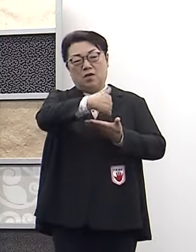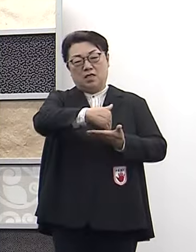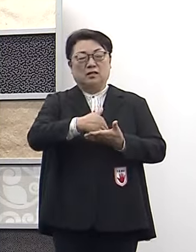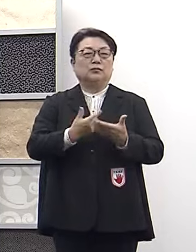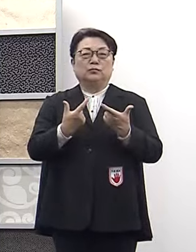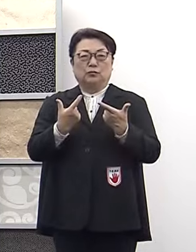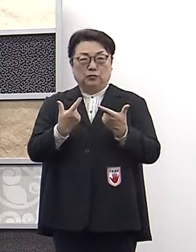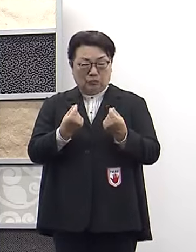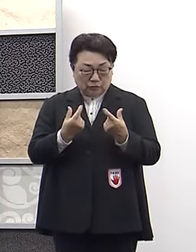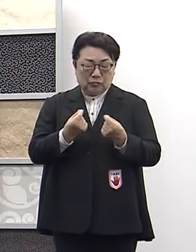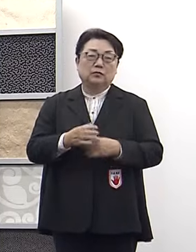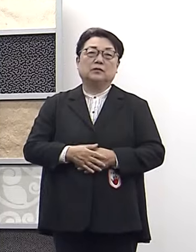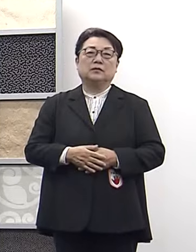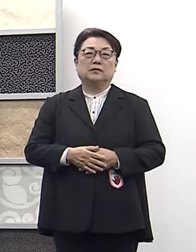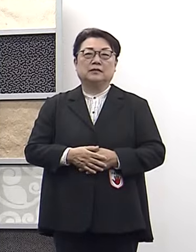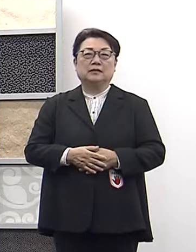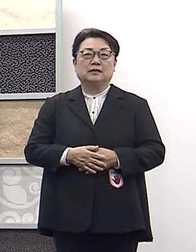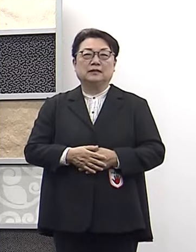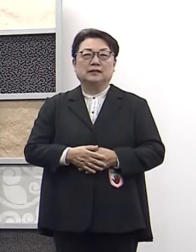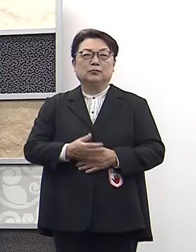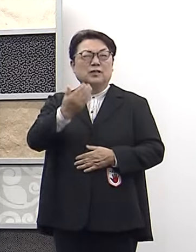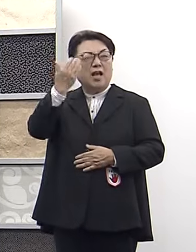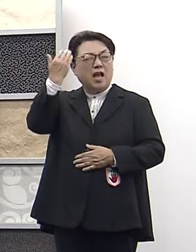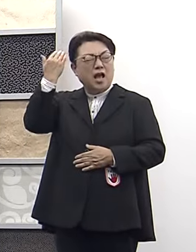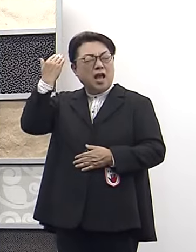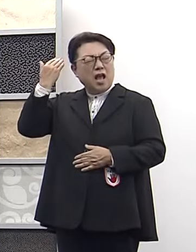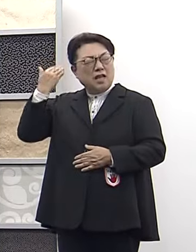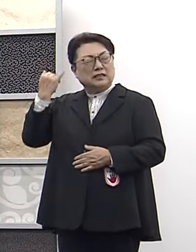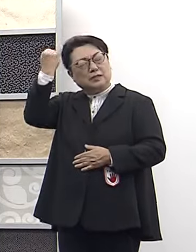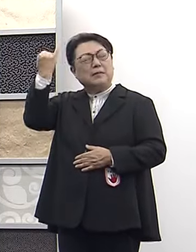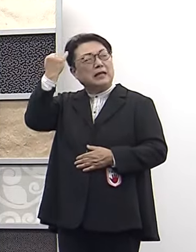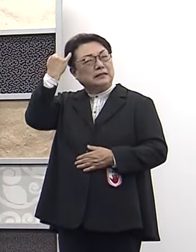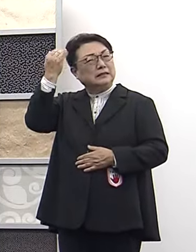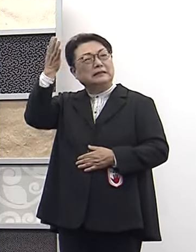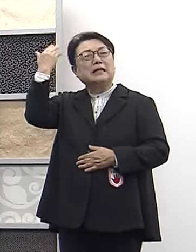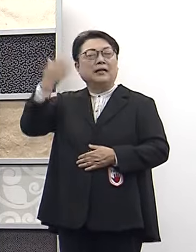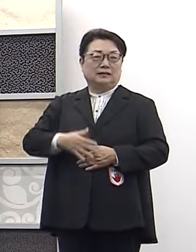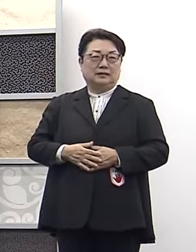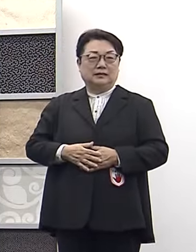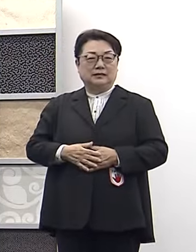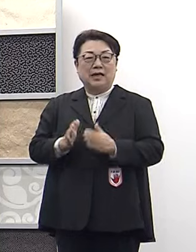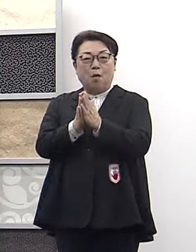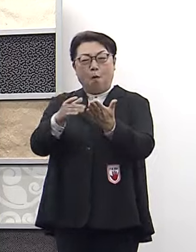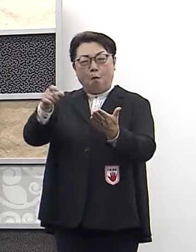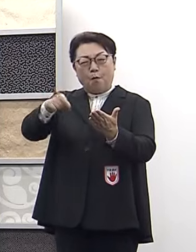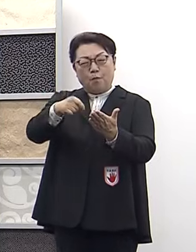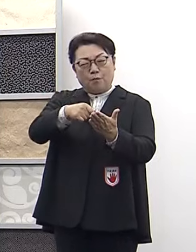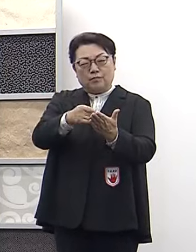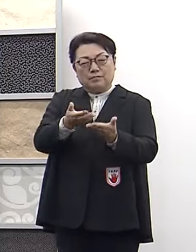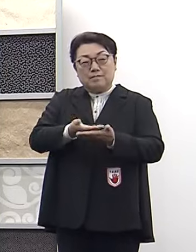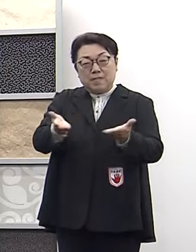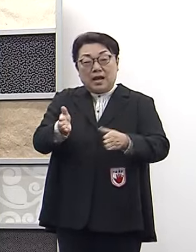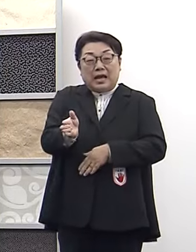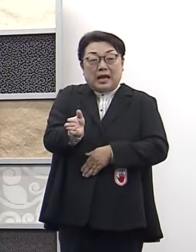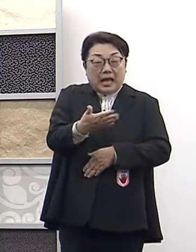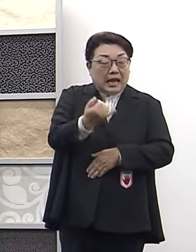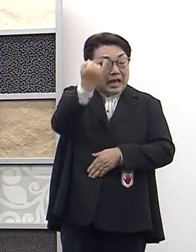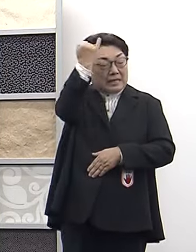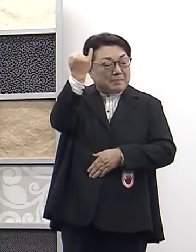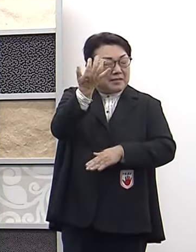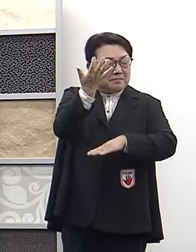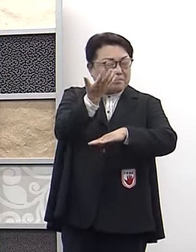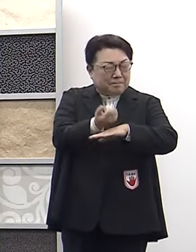ね、昔はこんなイメージはなかった。そういう意味では大変迷惑な、作品だよな